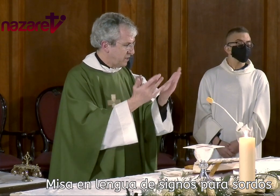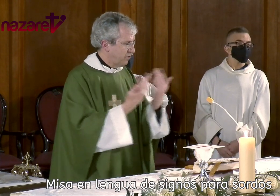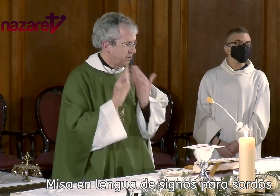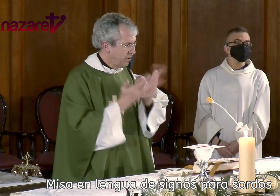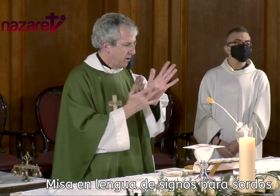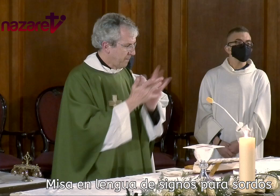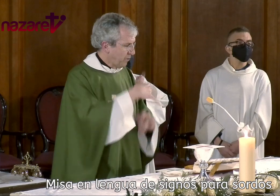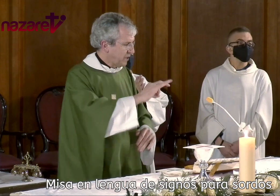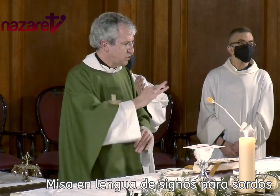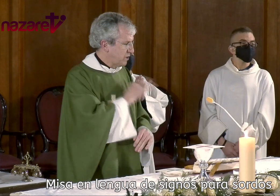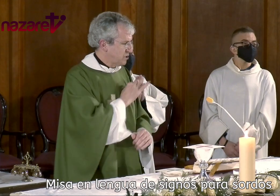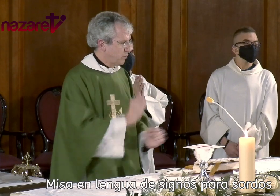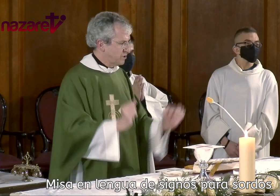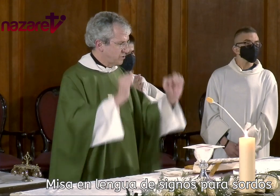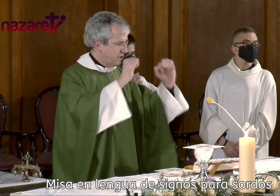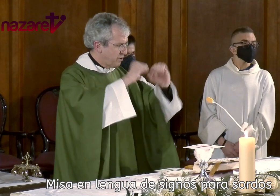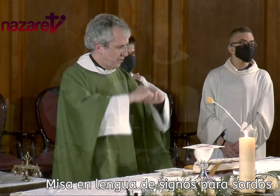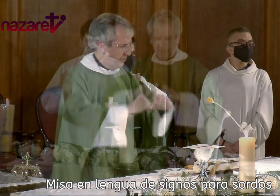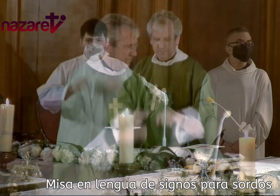por jesucristo nuestro señor